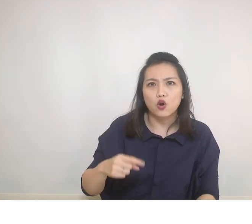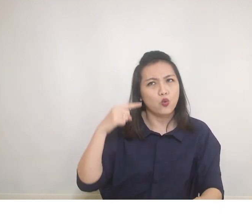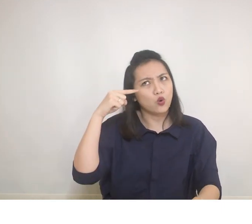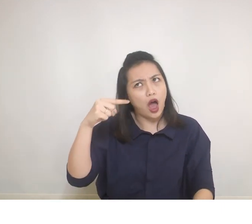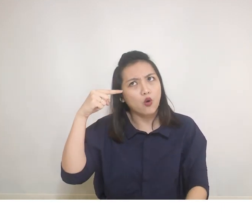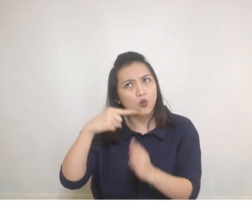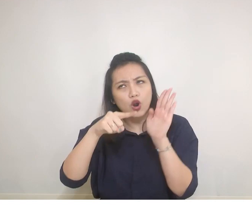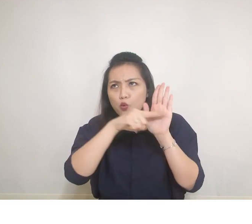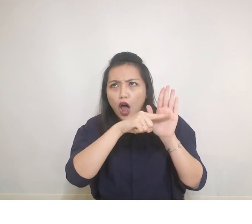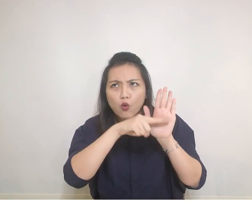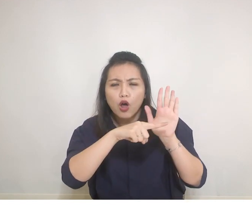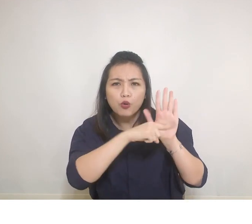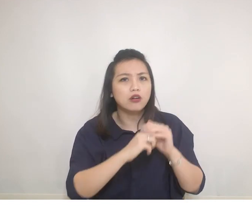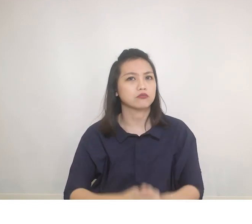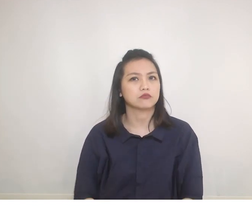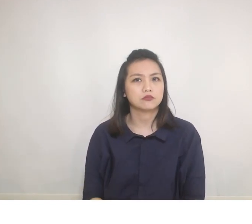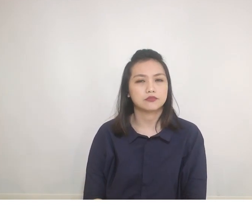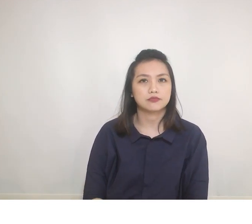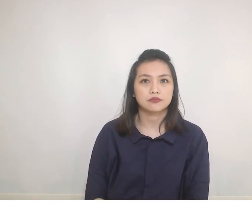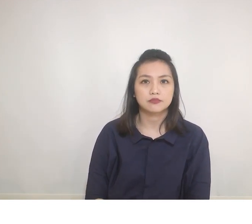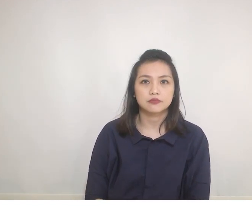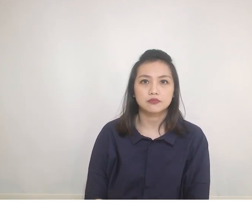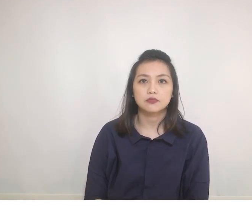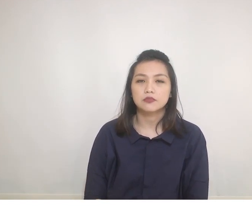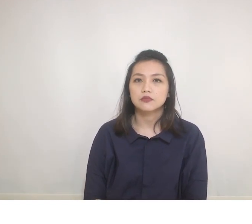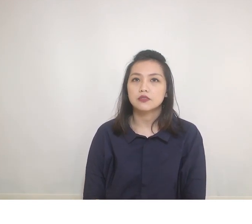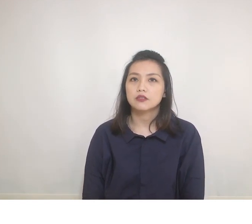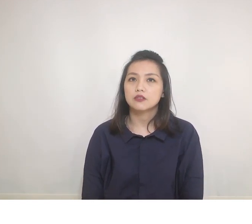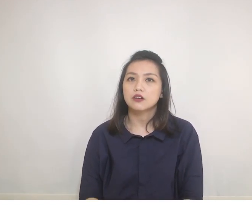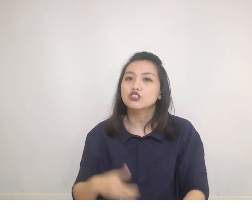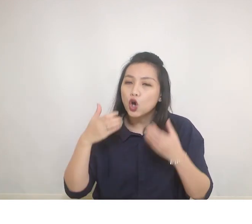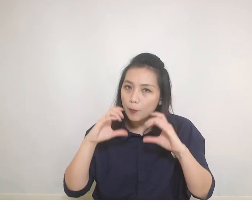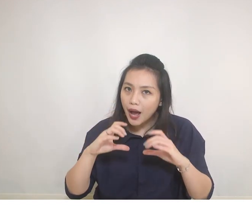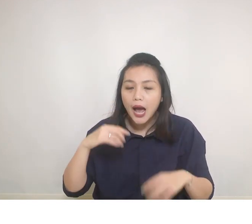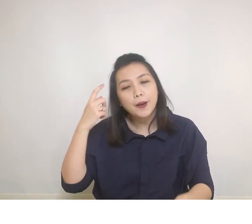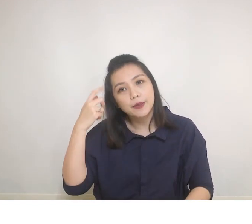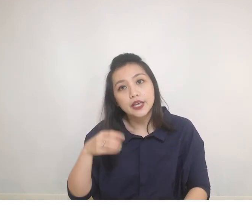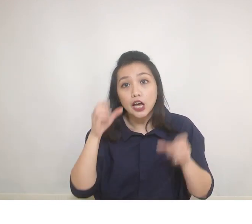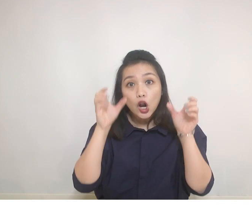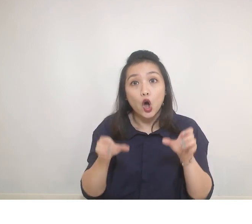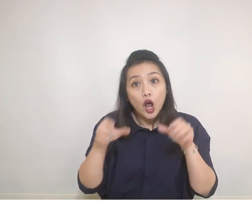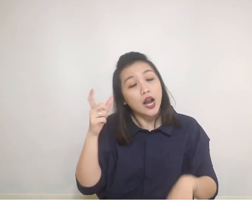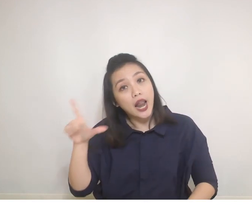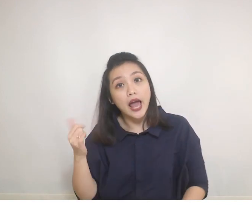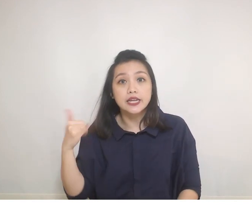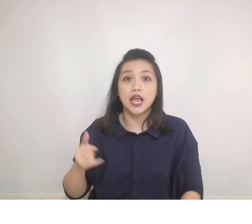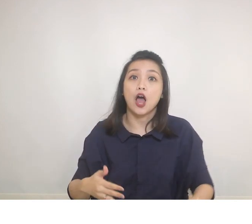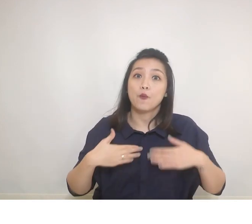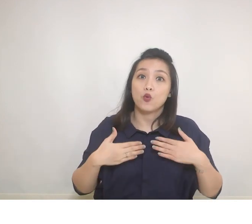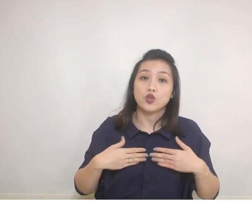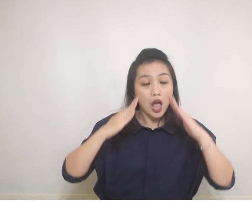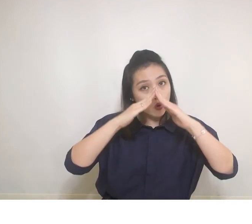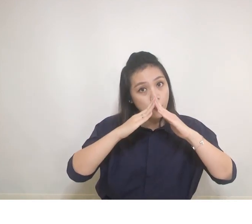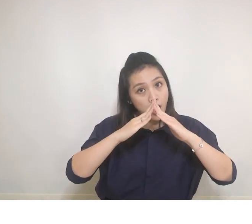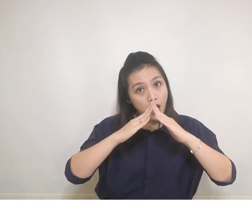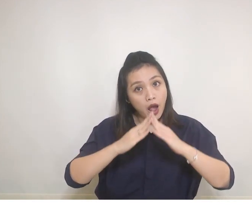Langsung tutut kok putus ya. Iya. Ya tapi ya ujung-ujungnya Tuhan itu sebenarnya tahu juga